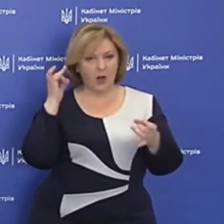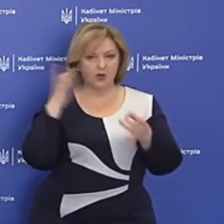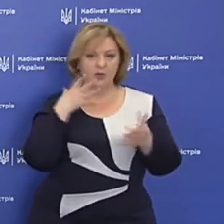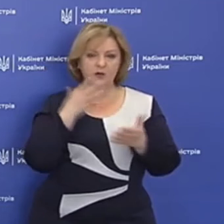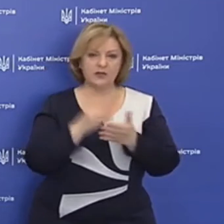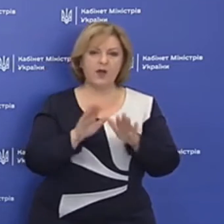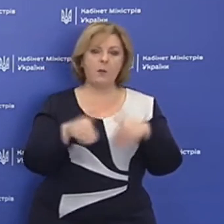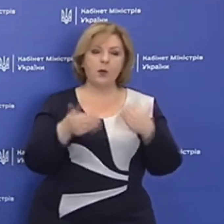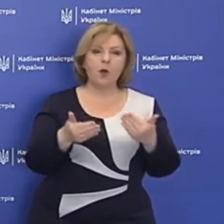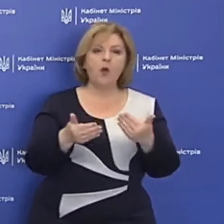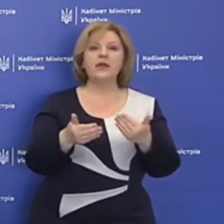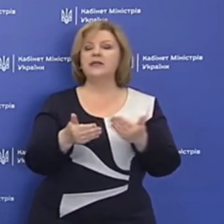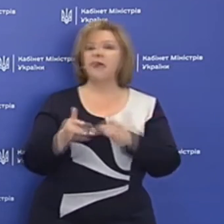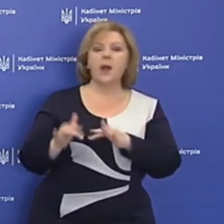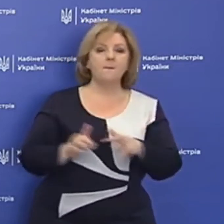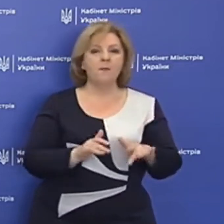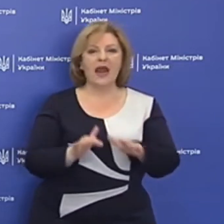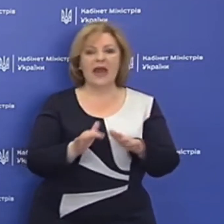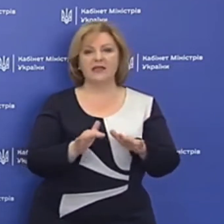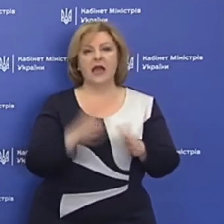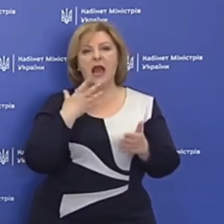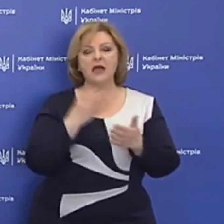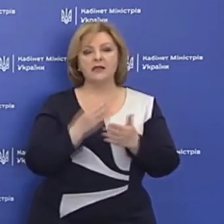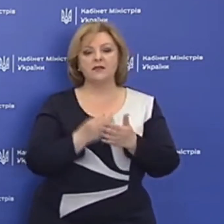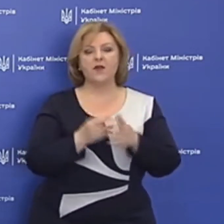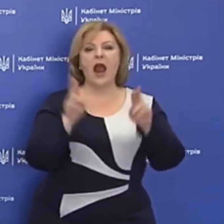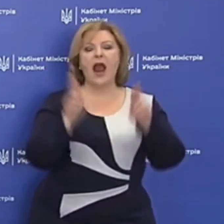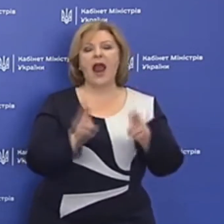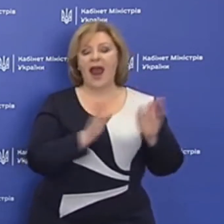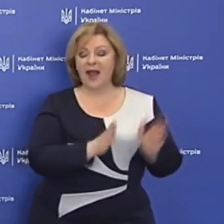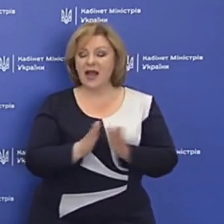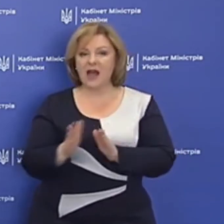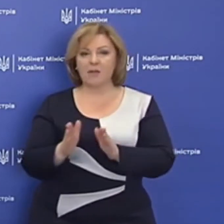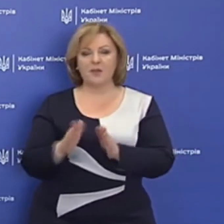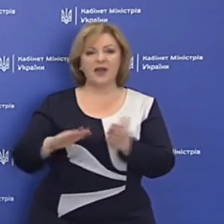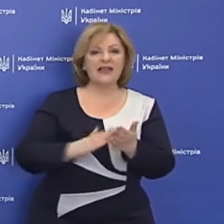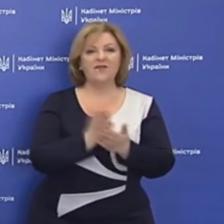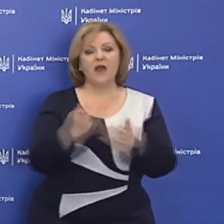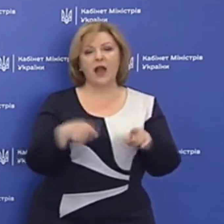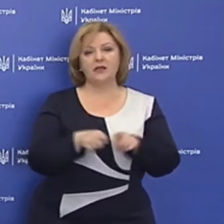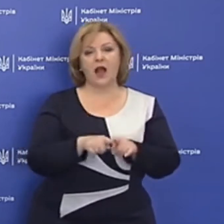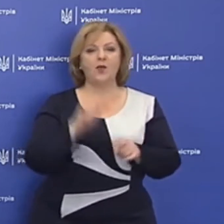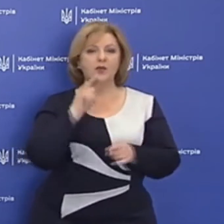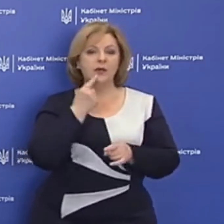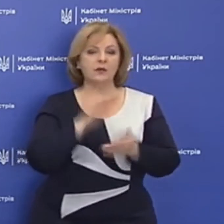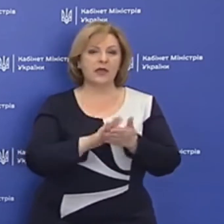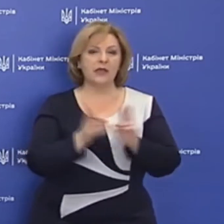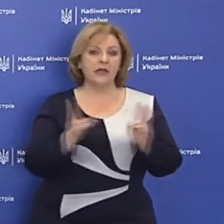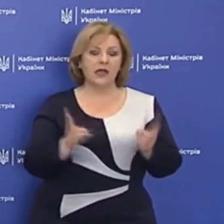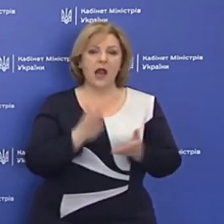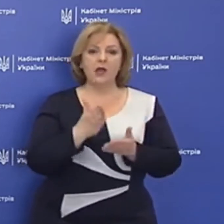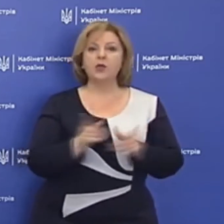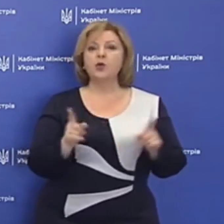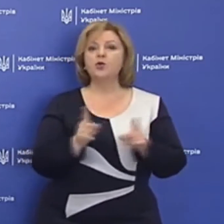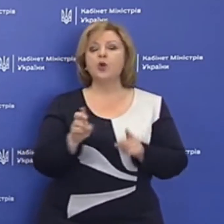свої механізми. І свій такий алгоритм виходу з такої тяжкої ситуації, яка склалася.